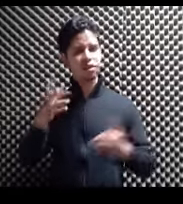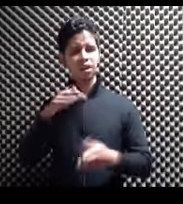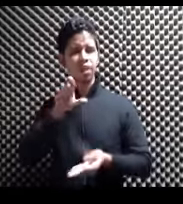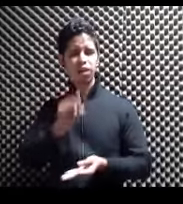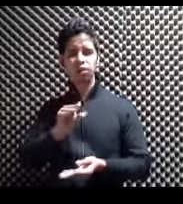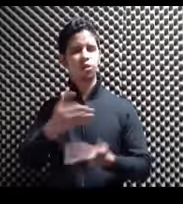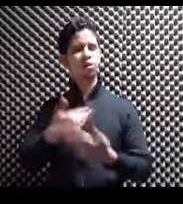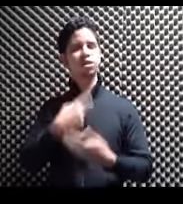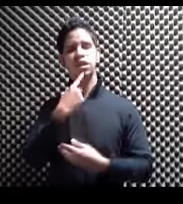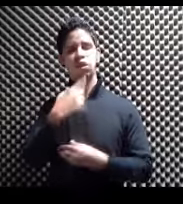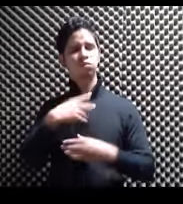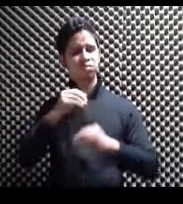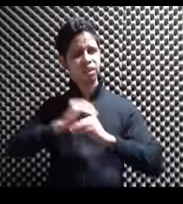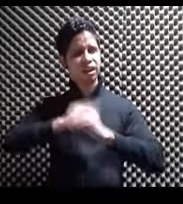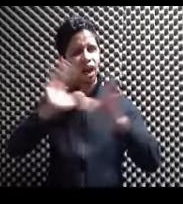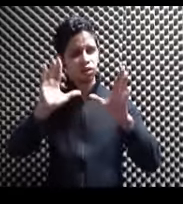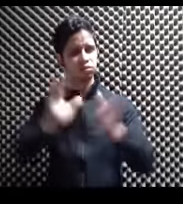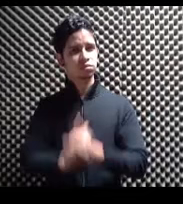Me puedo morir ahora,